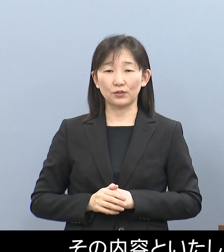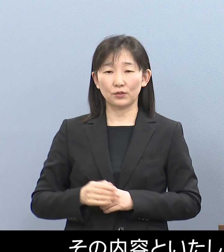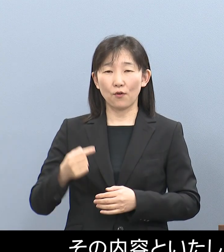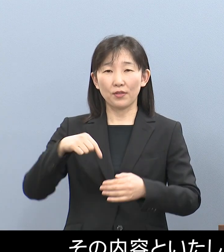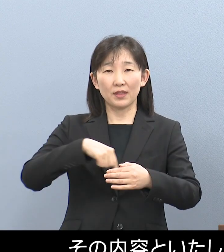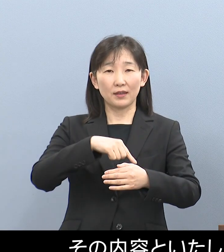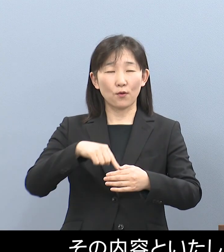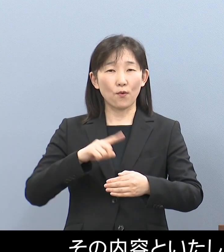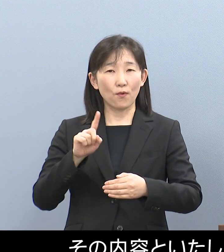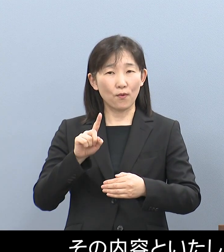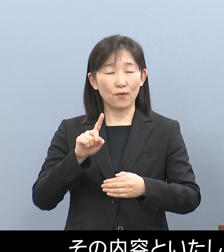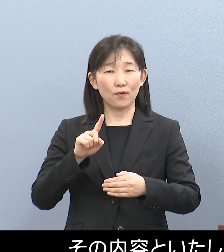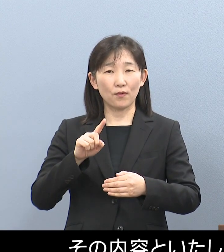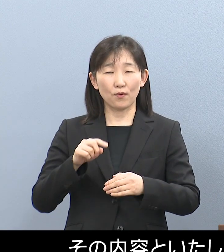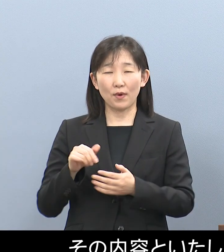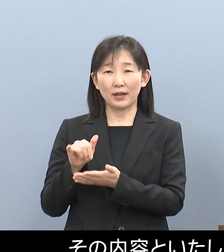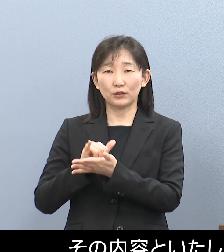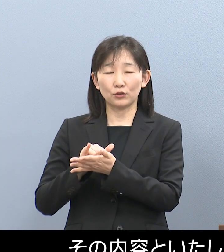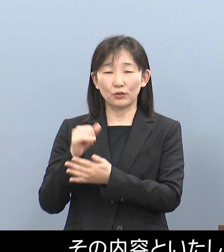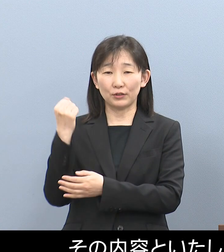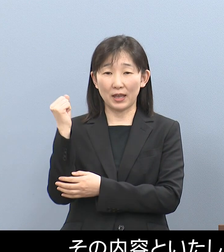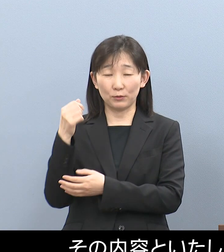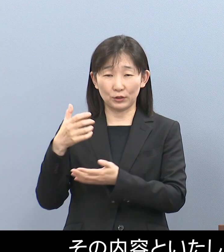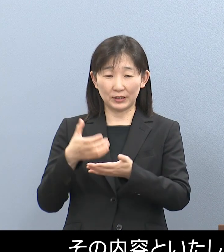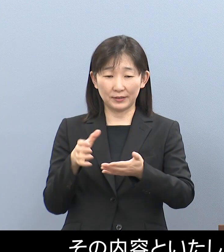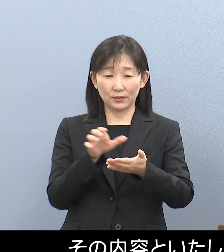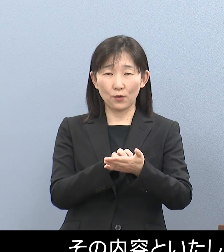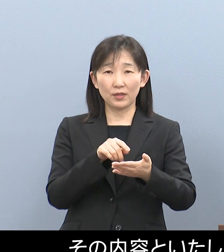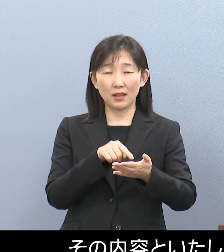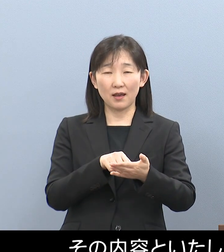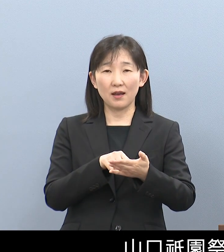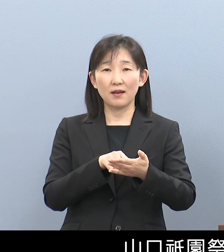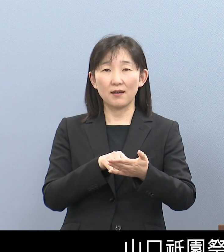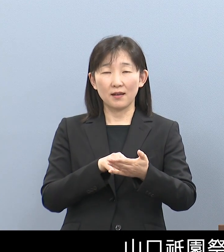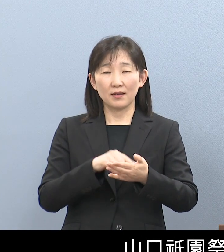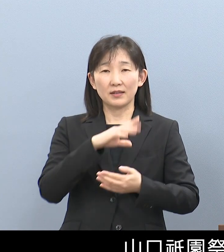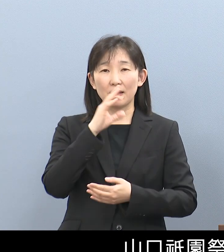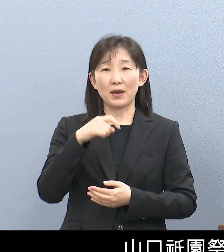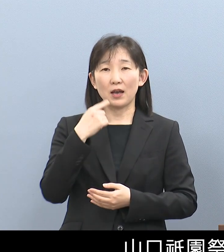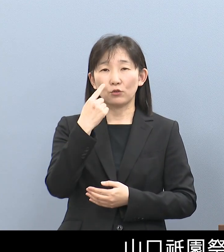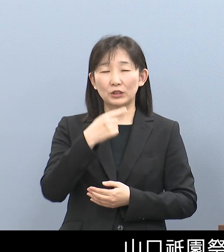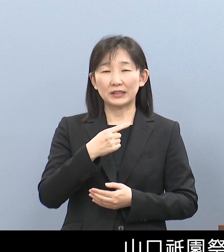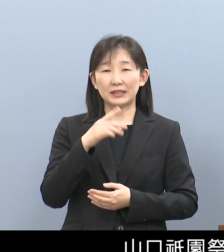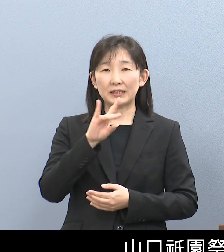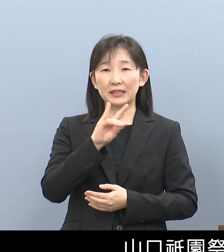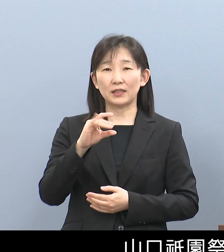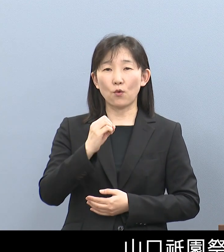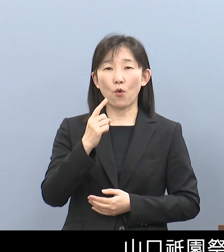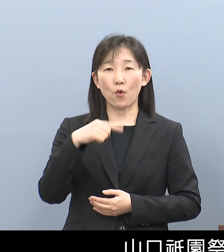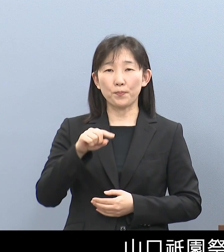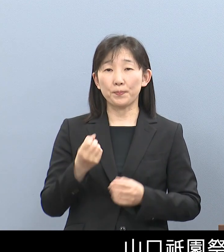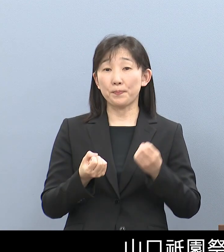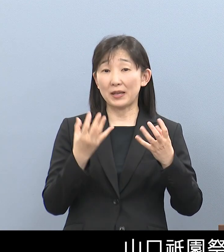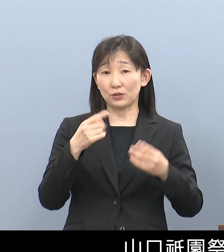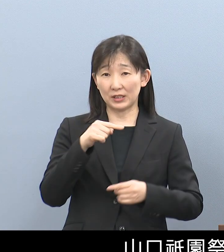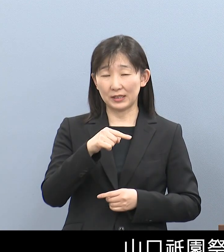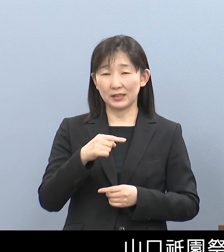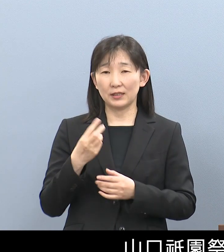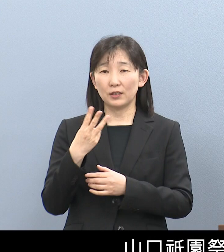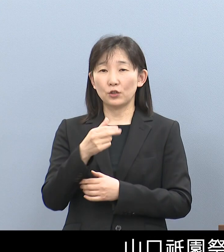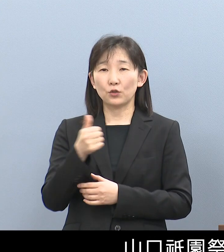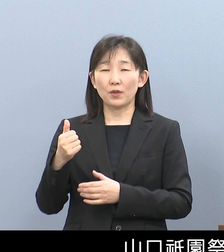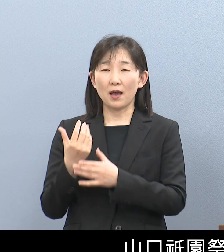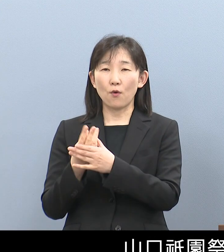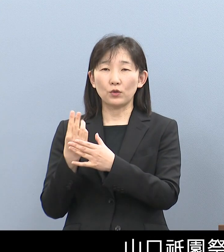といたしましてはニューヨークタイムズ紙に取り上げていただいた山口祇園祭りと湯田温泉を中心に